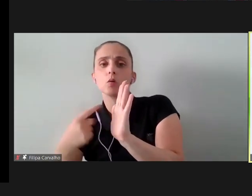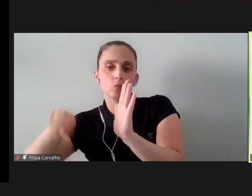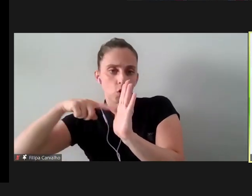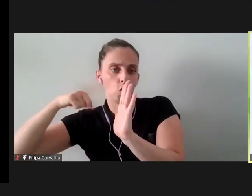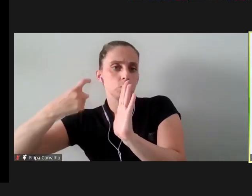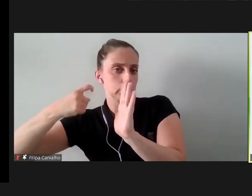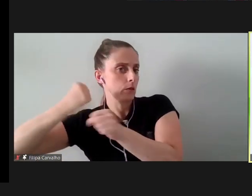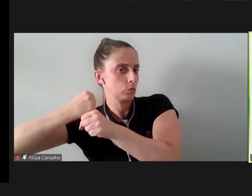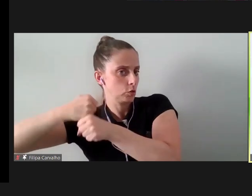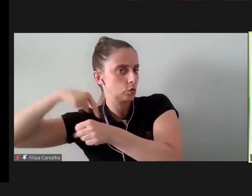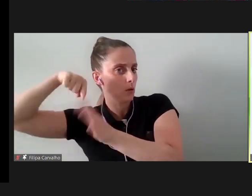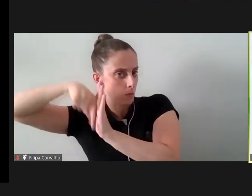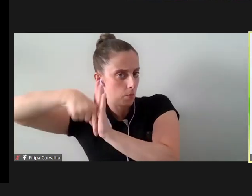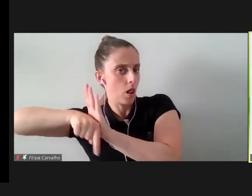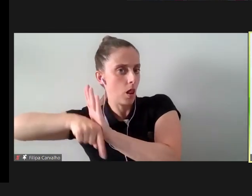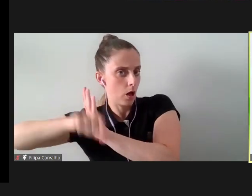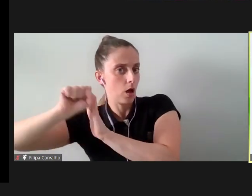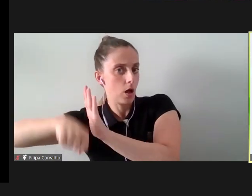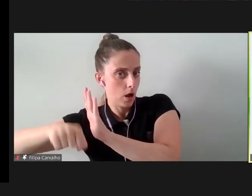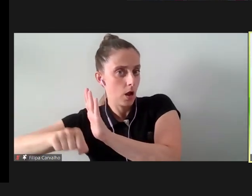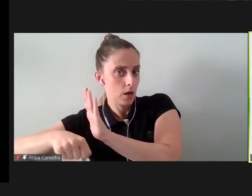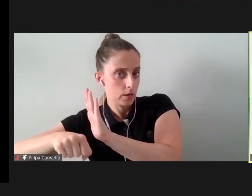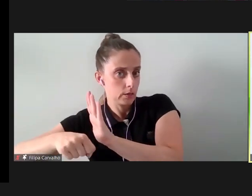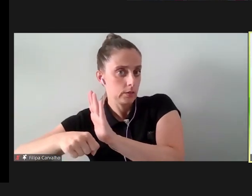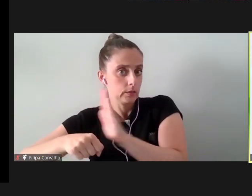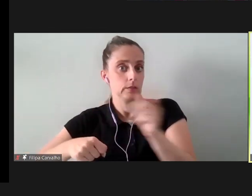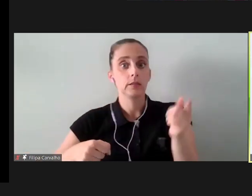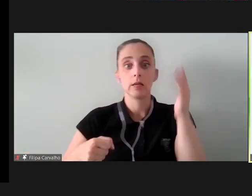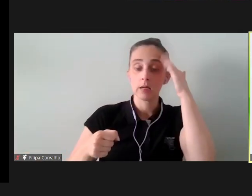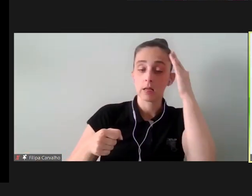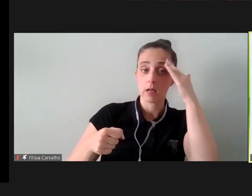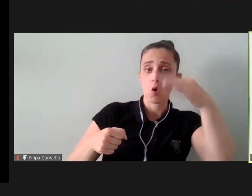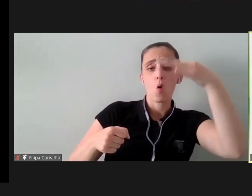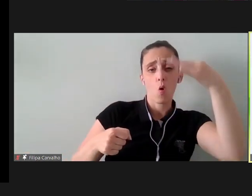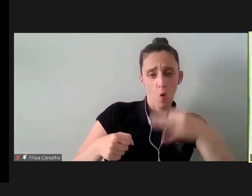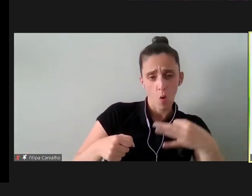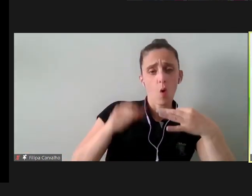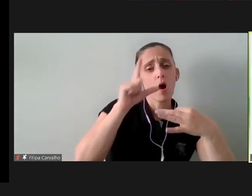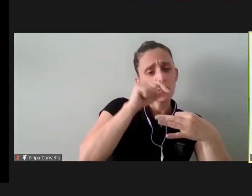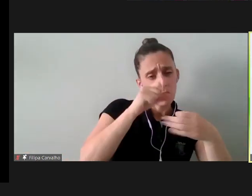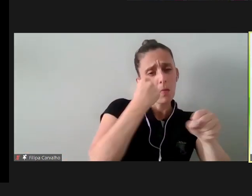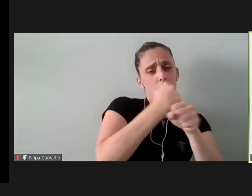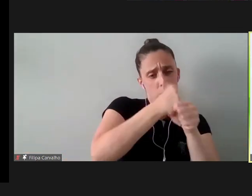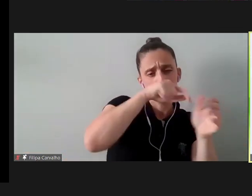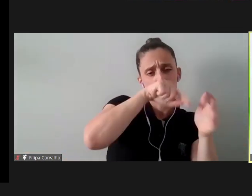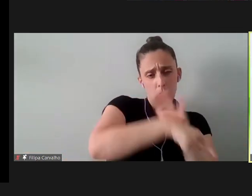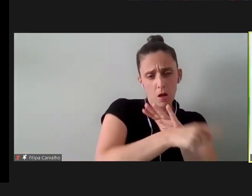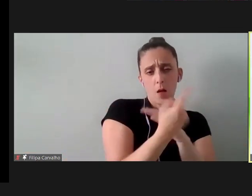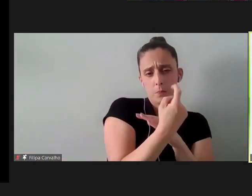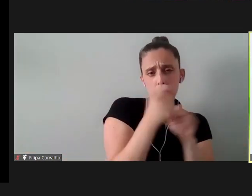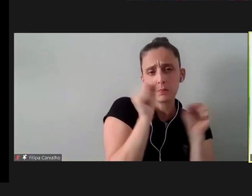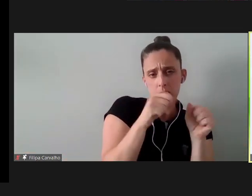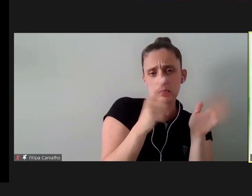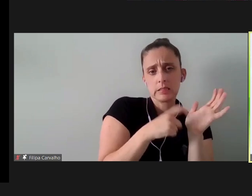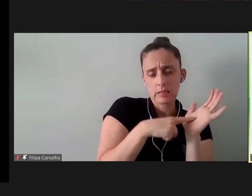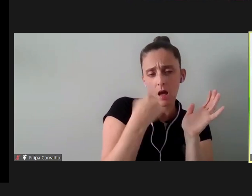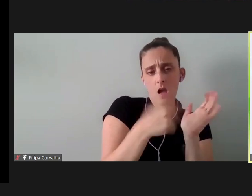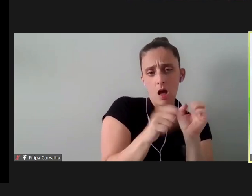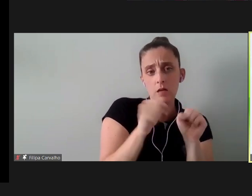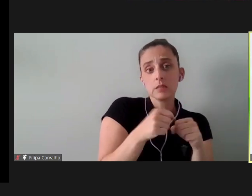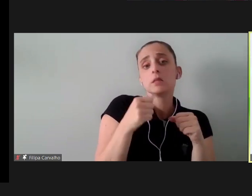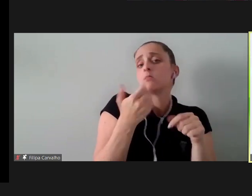trabalhar. Não que as competências do domínio comportamental não precisam ser trabalhadas, precisam ser trabalhadas. Tanto é que